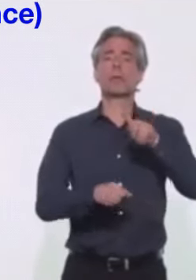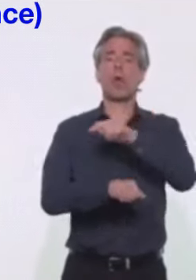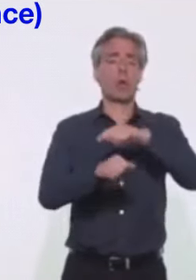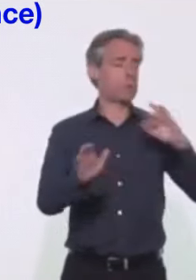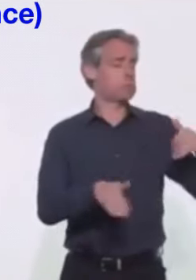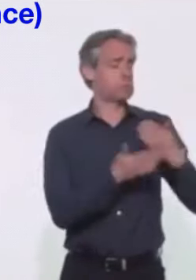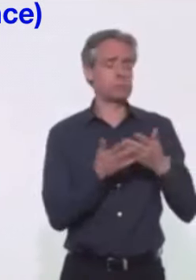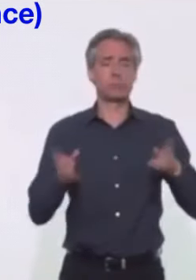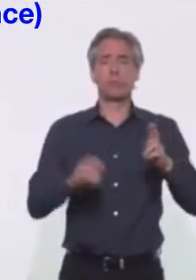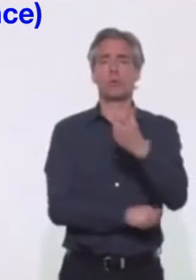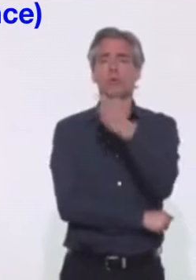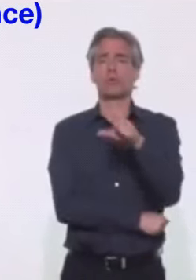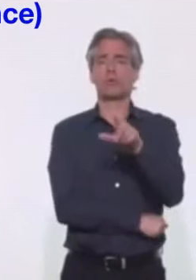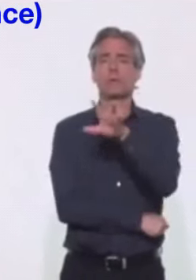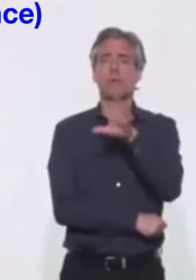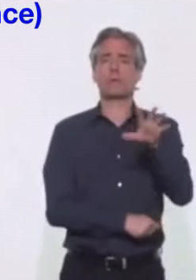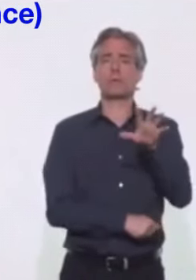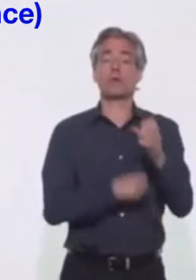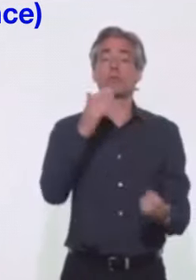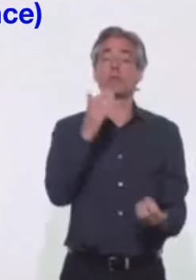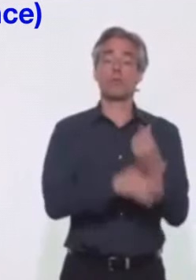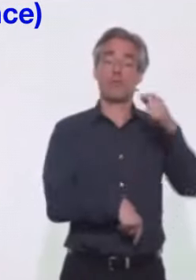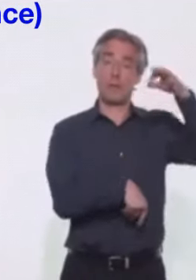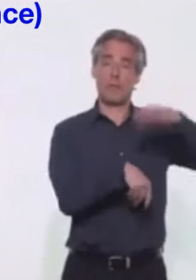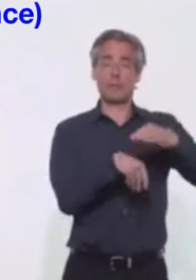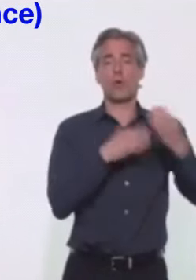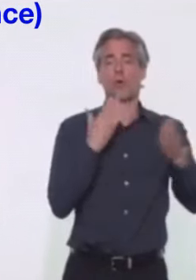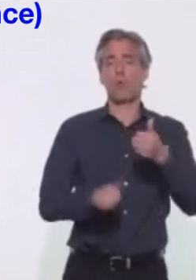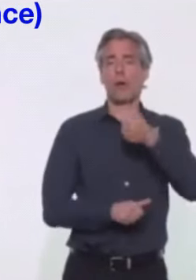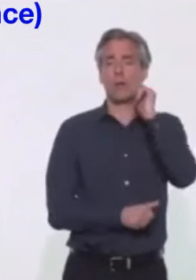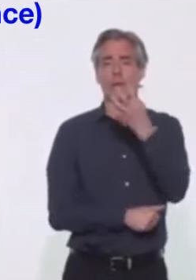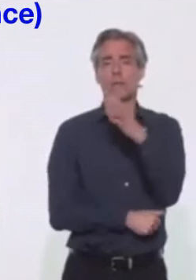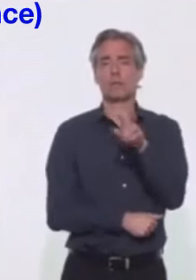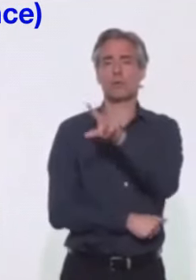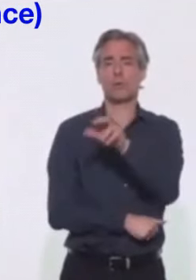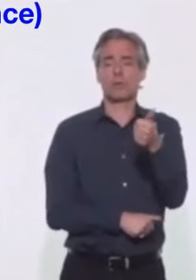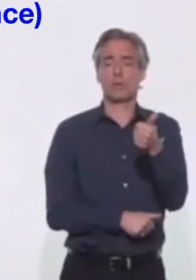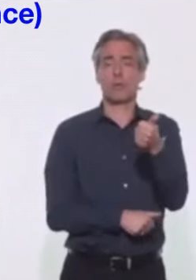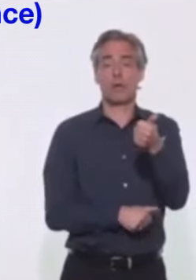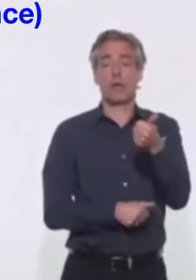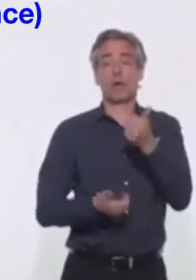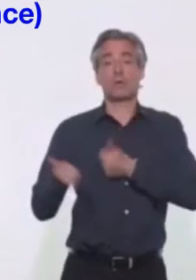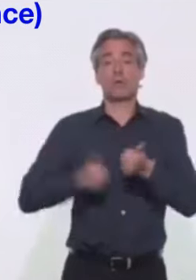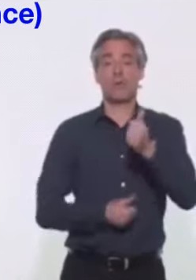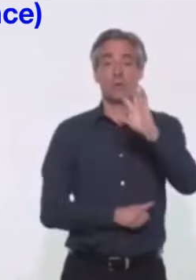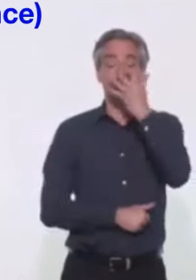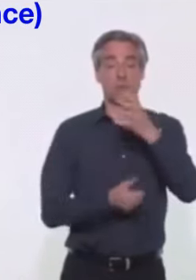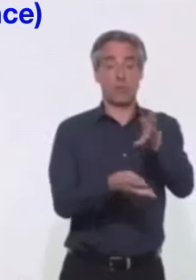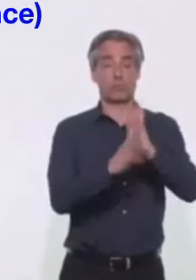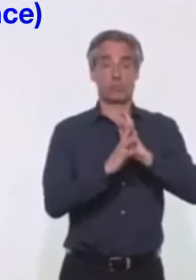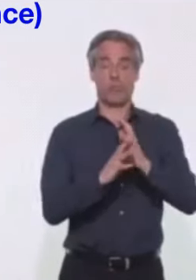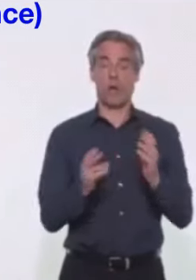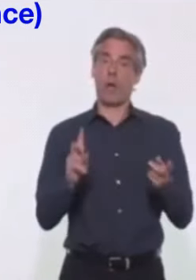sont 255 nouveaux patients contre 431 hier qui ont dû être admis en réanimation. C'est encore très